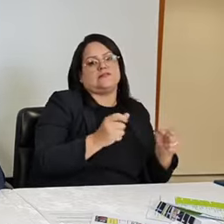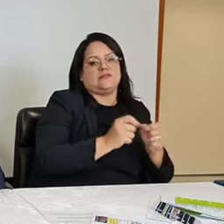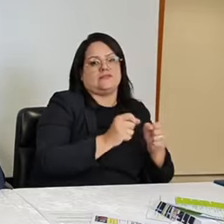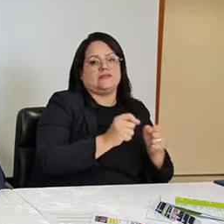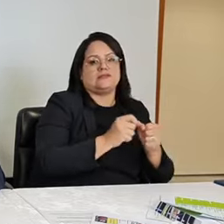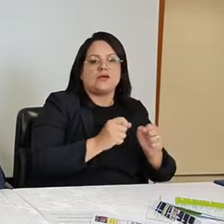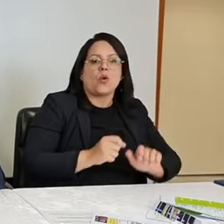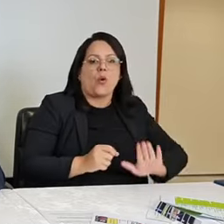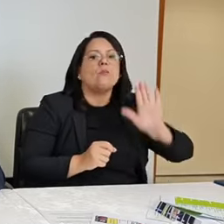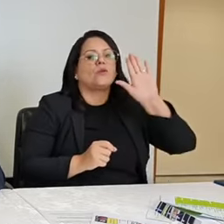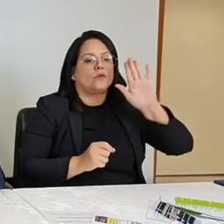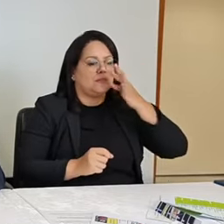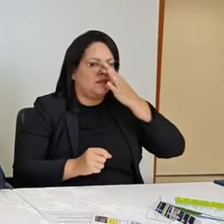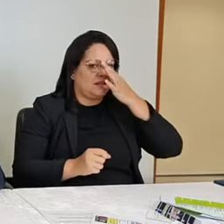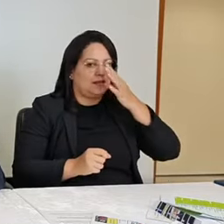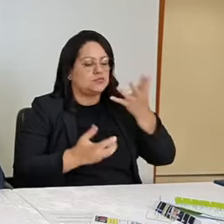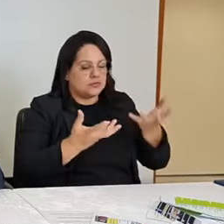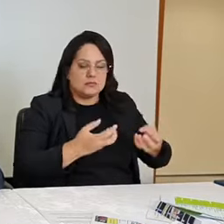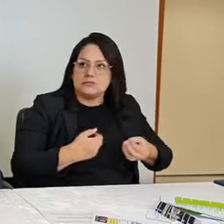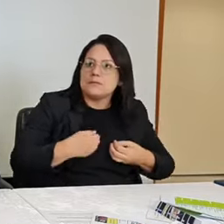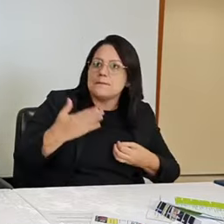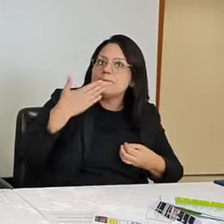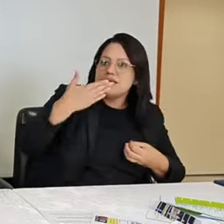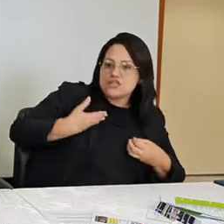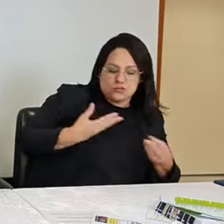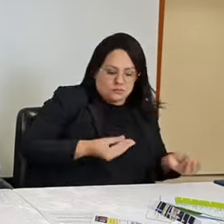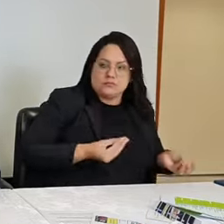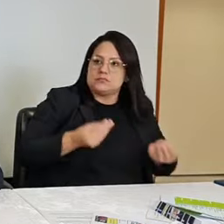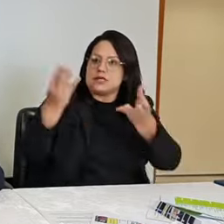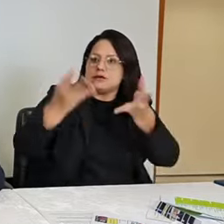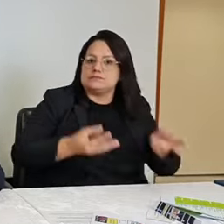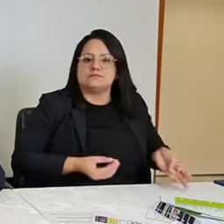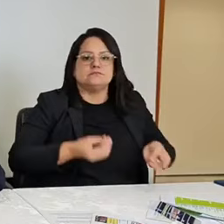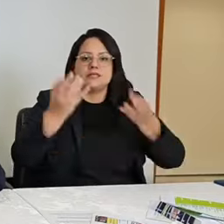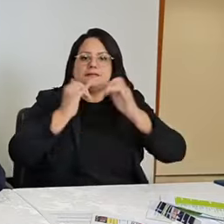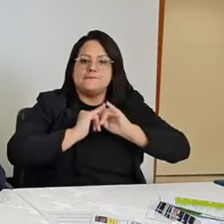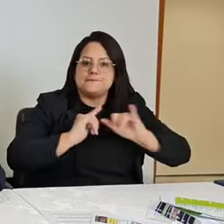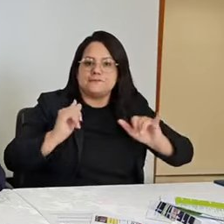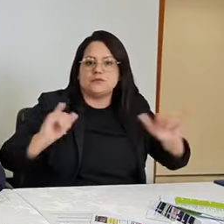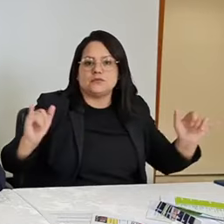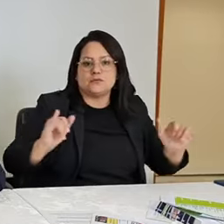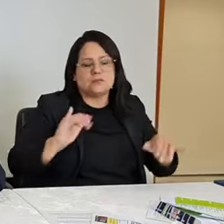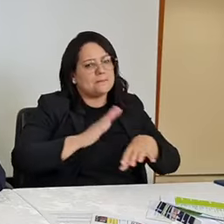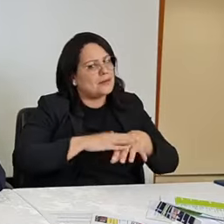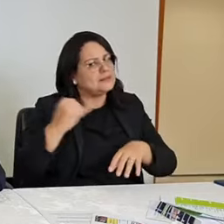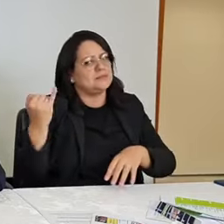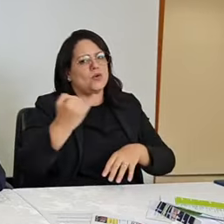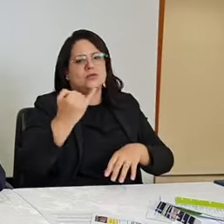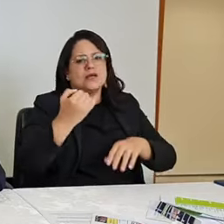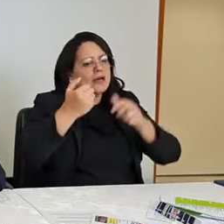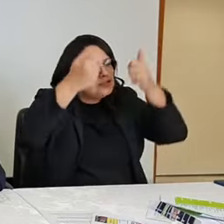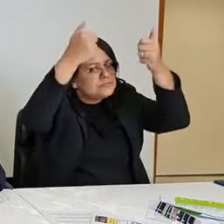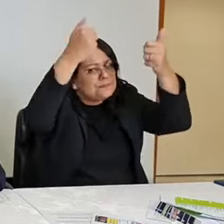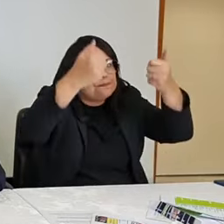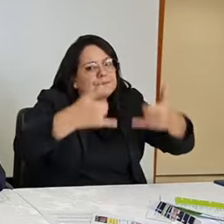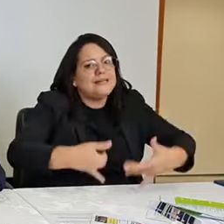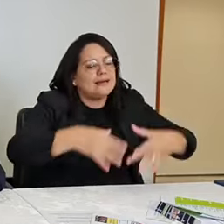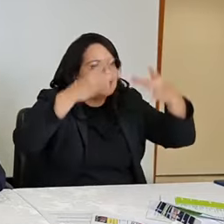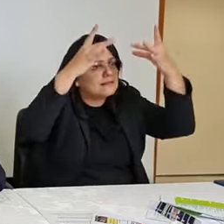compromisso, declaramos informações. E mais importante, presidente, explicar para a população. Porque como é que